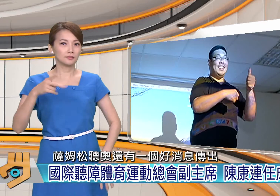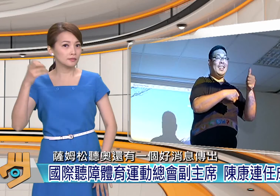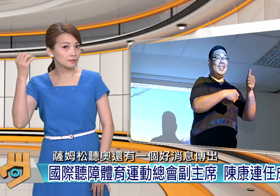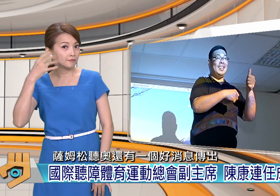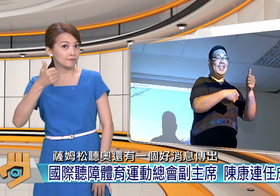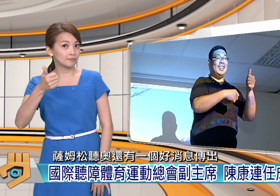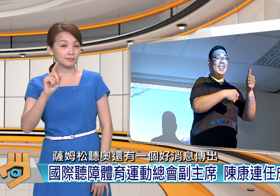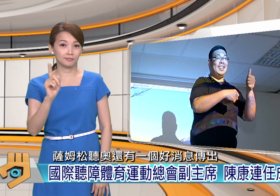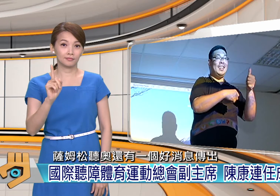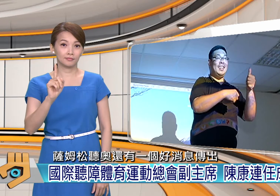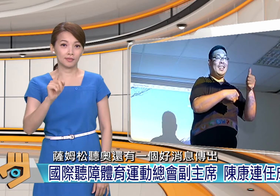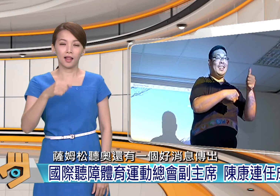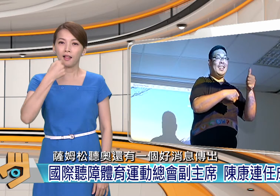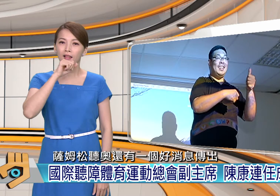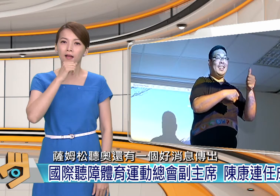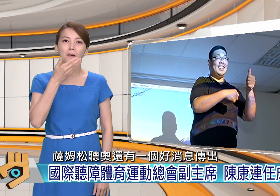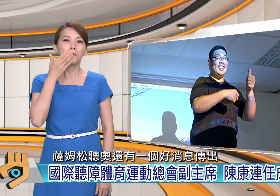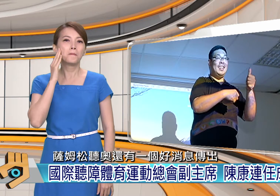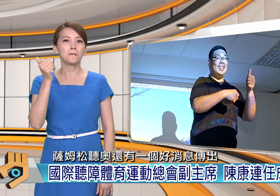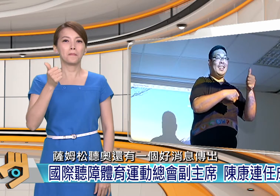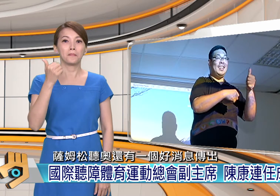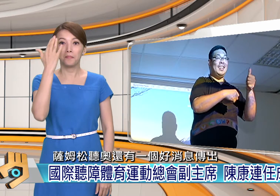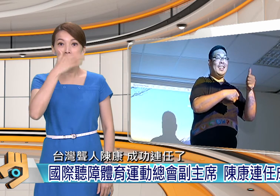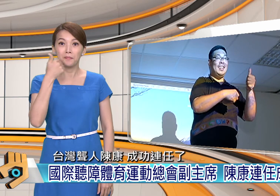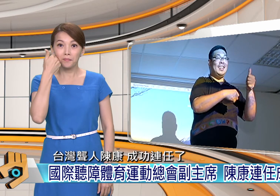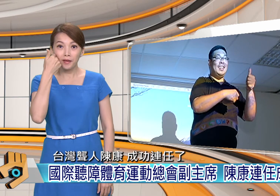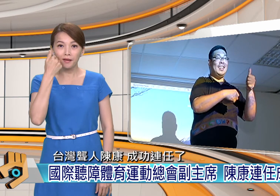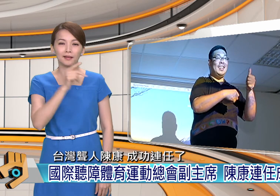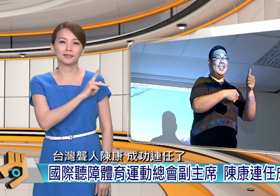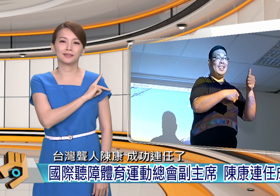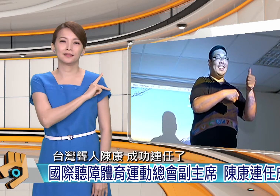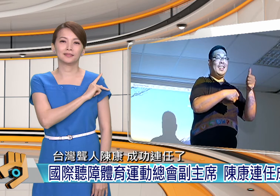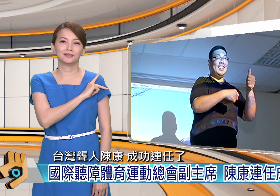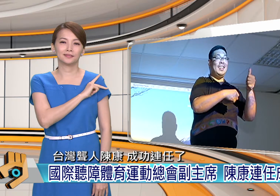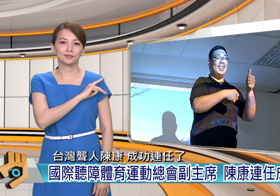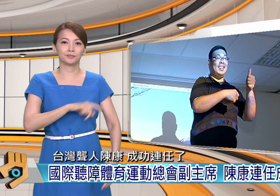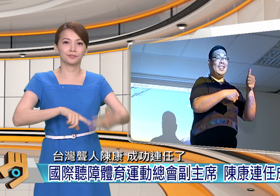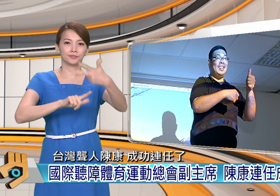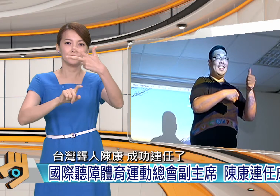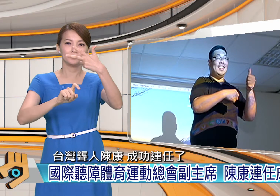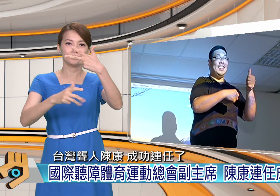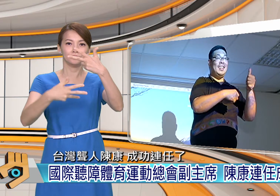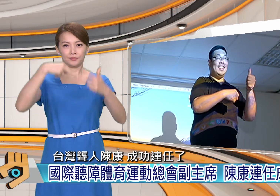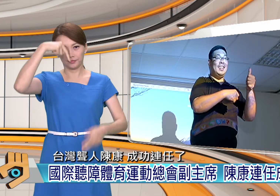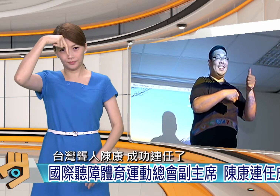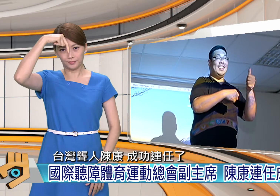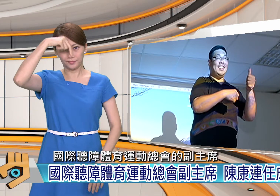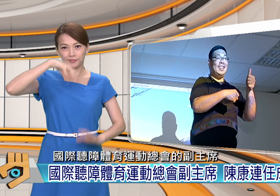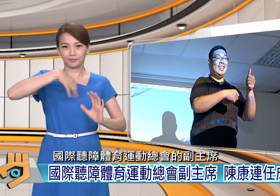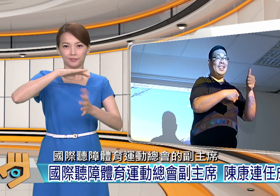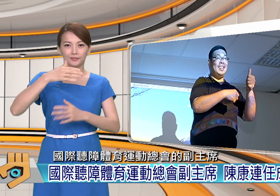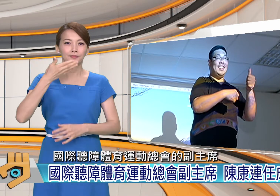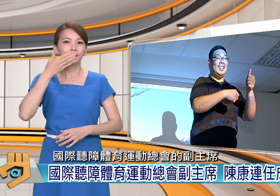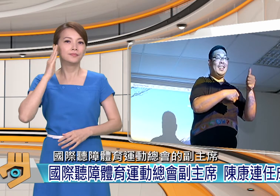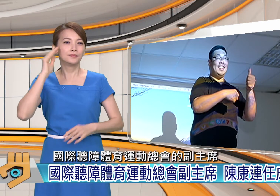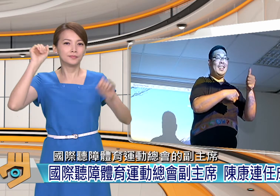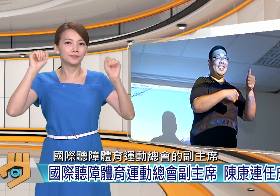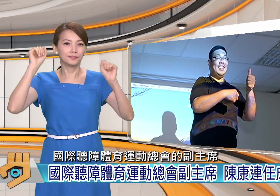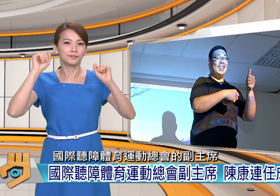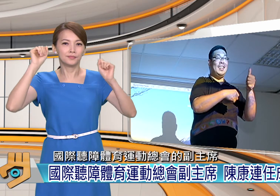萨姆松听到还有一个好消息传出，台湾龙人陈康成功连任了国际听障体育运动